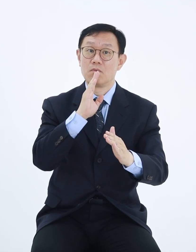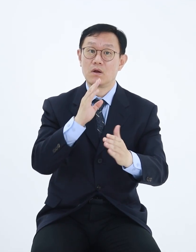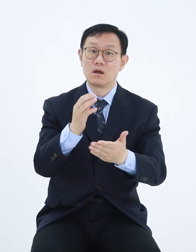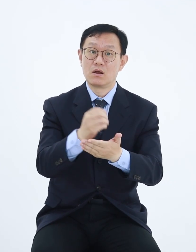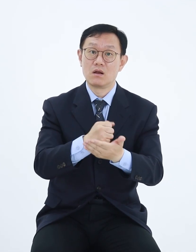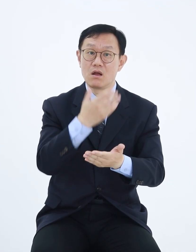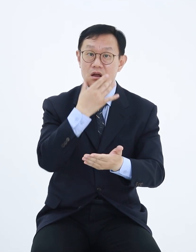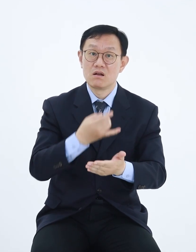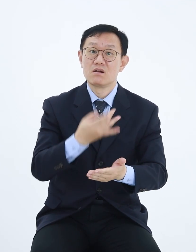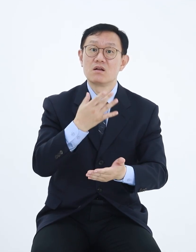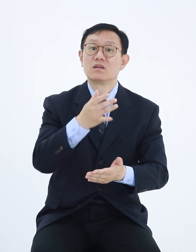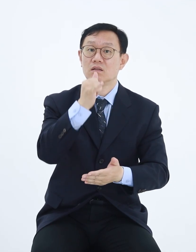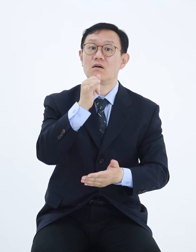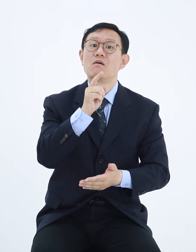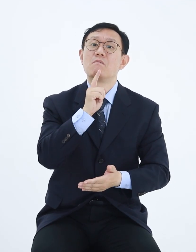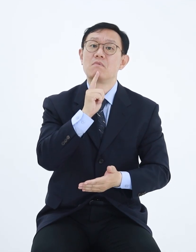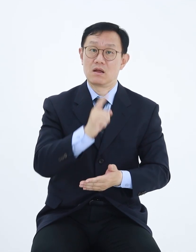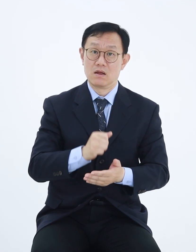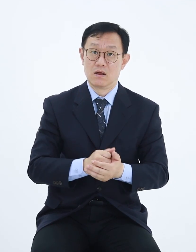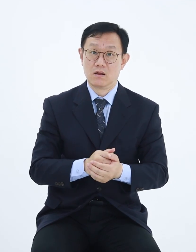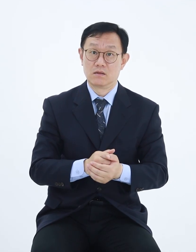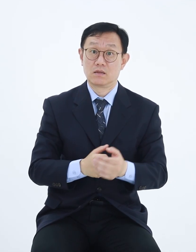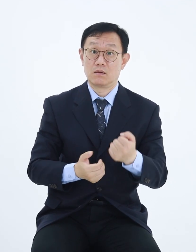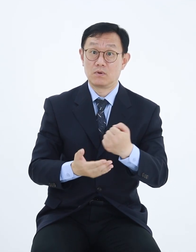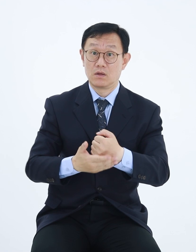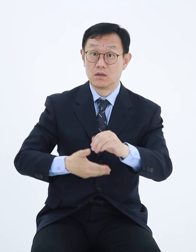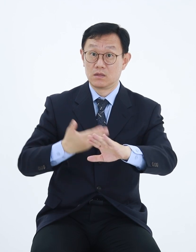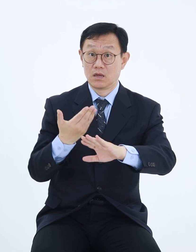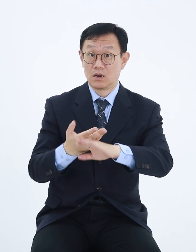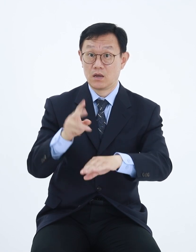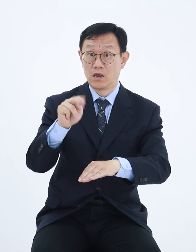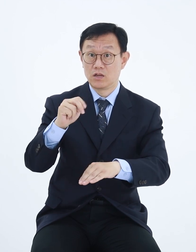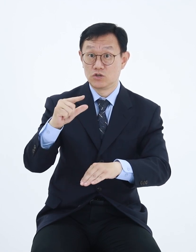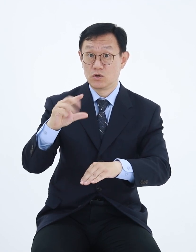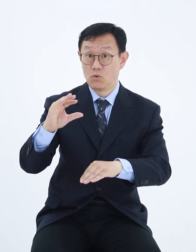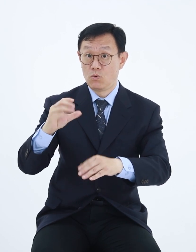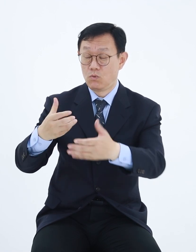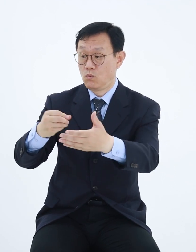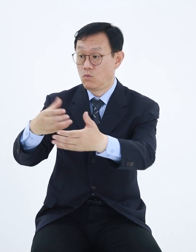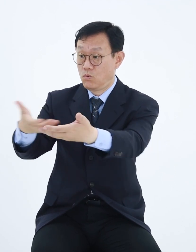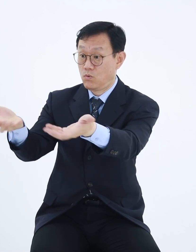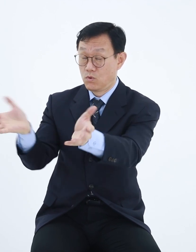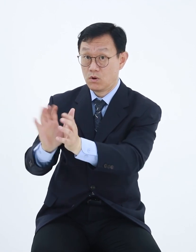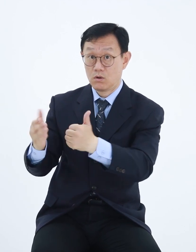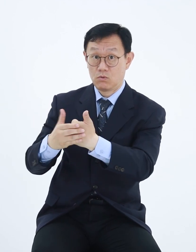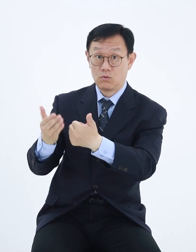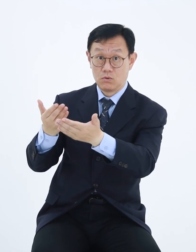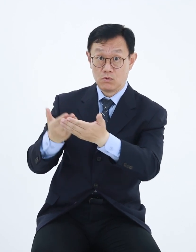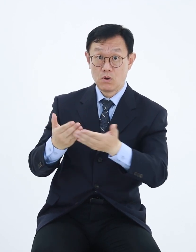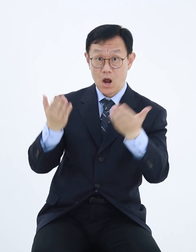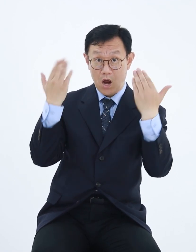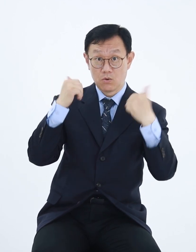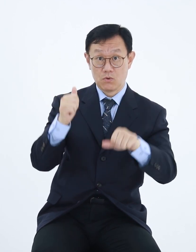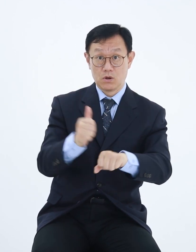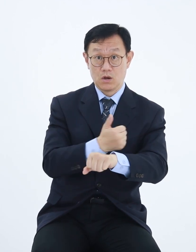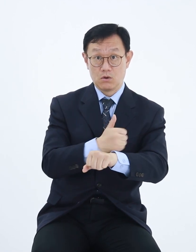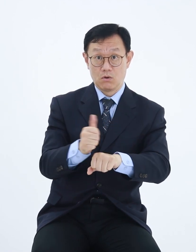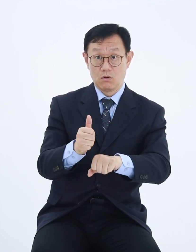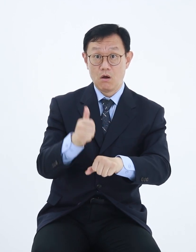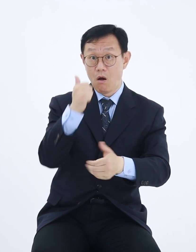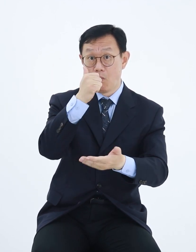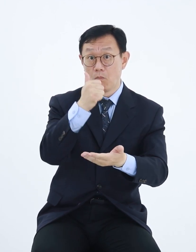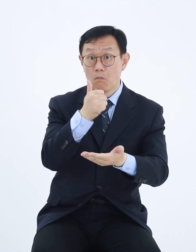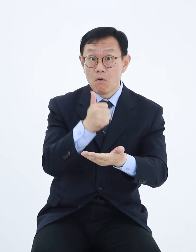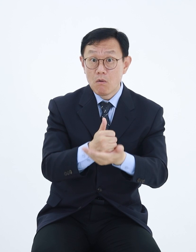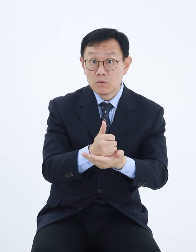때문입니다. Y군은 국제 NGO의 도움으로 학교에 다녔지만 알비노를 대상으로 하는 범죄가 날로 심해져